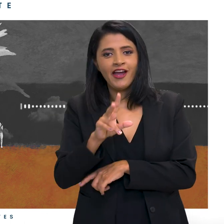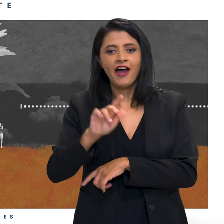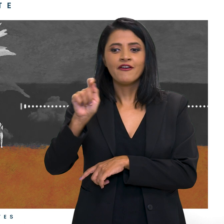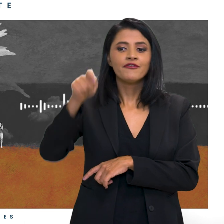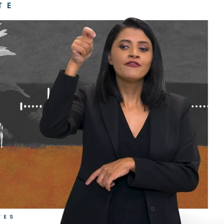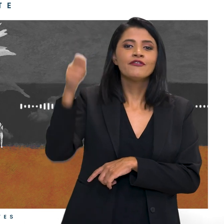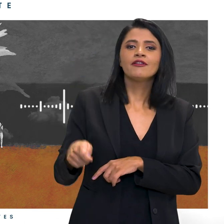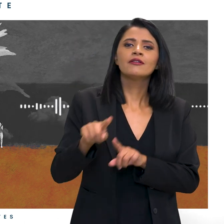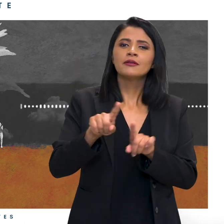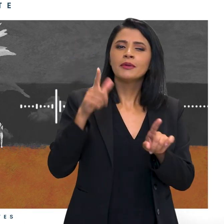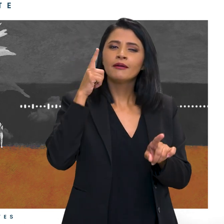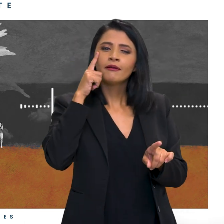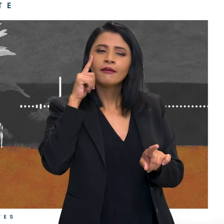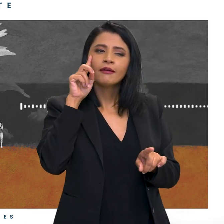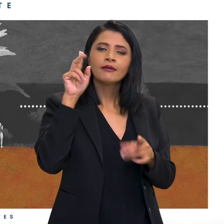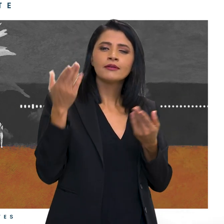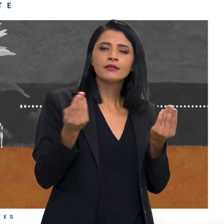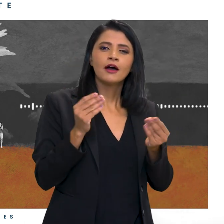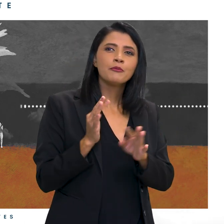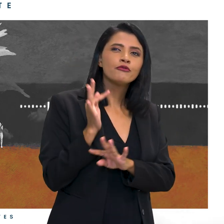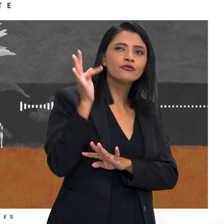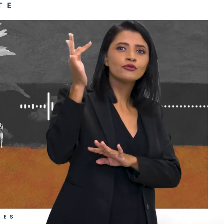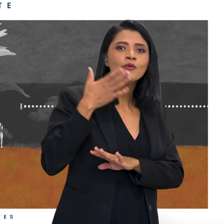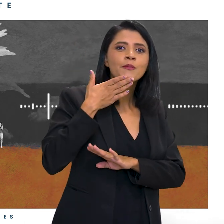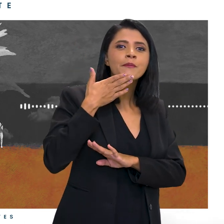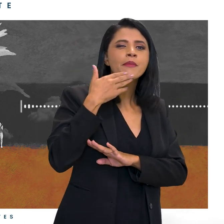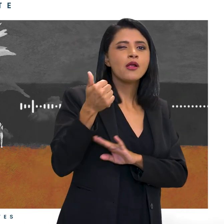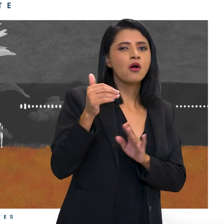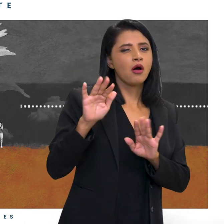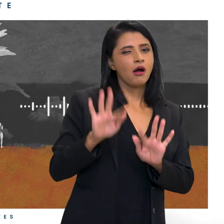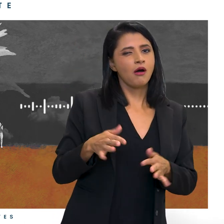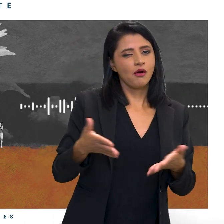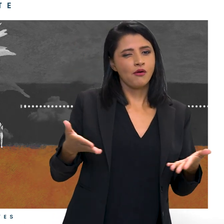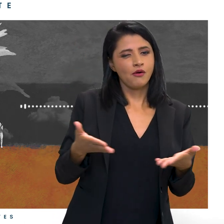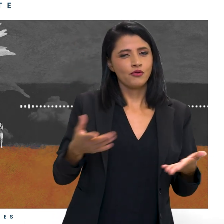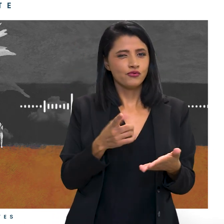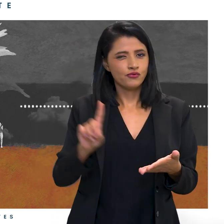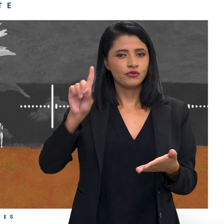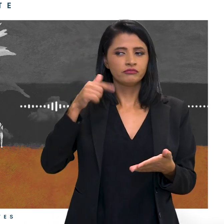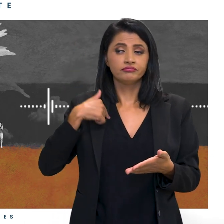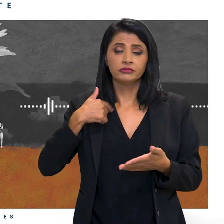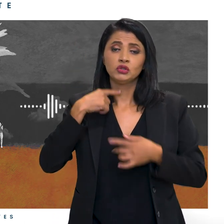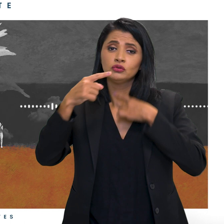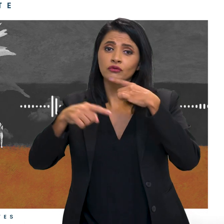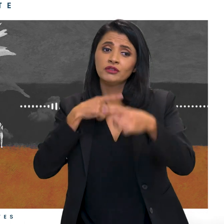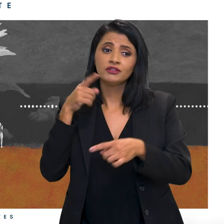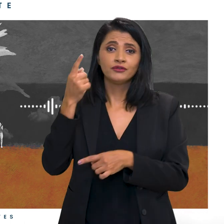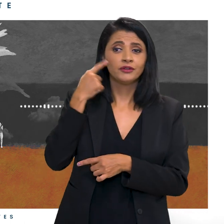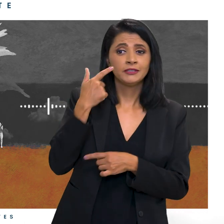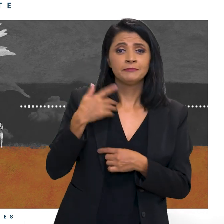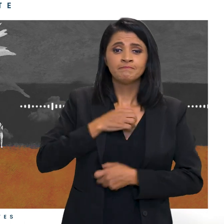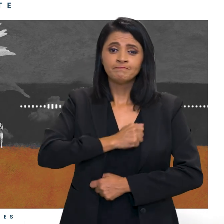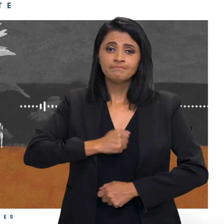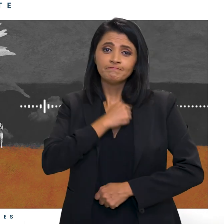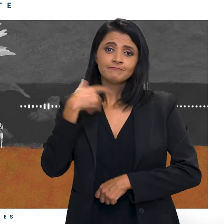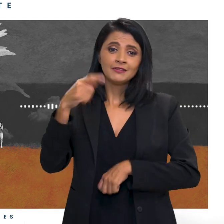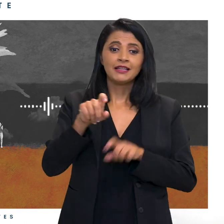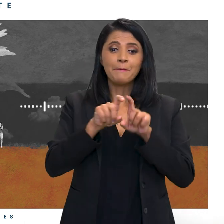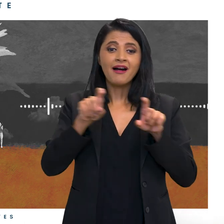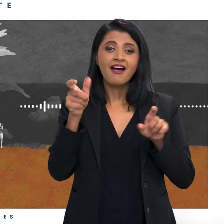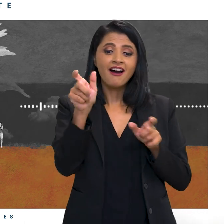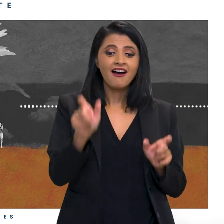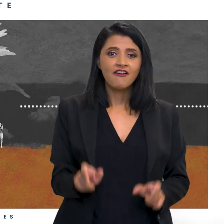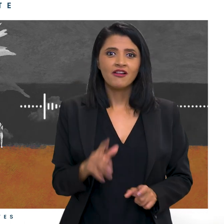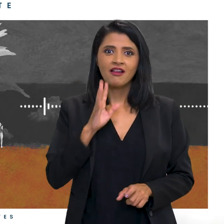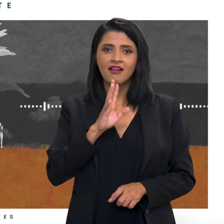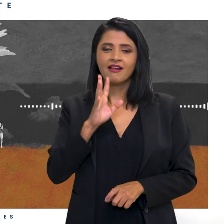de fadas. Mas quem sabe a gente vislumbra uns horizontes mais promissores nessa reta final, hein? Eu só não tenho dúvida se eu vou ter saudades desses trocadilhos